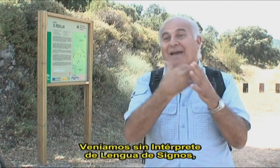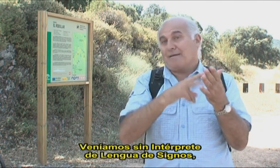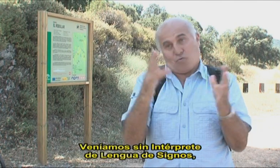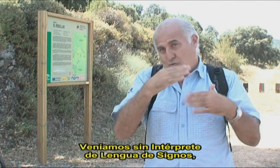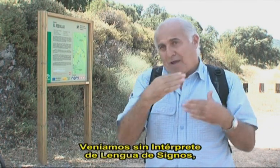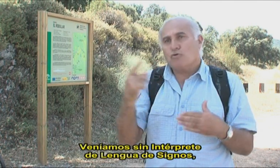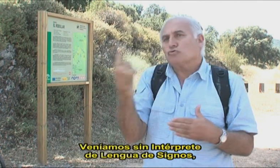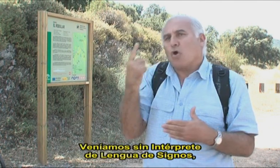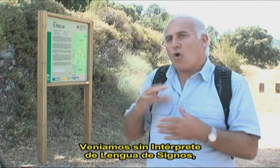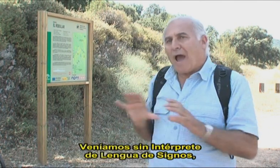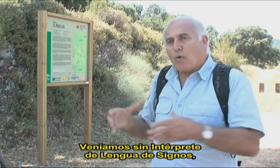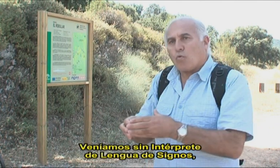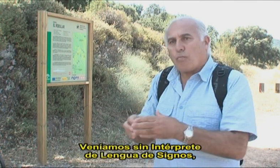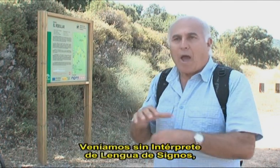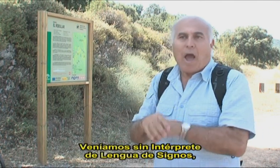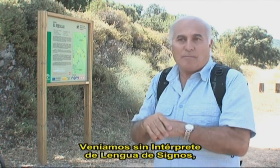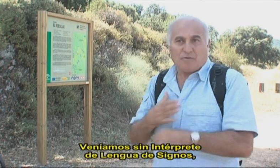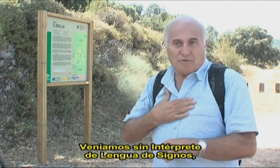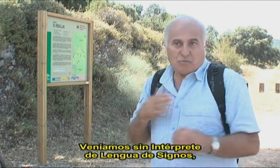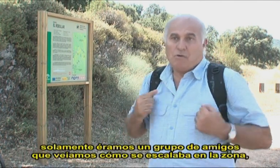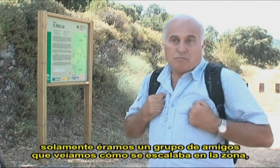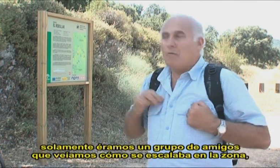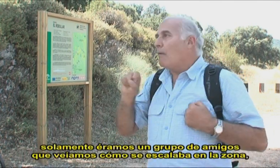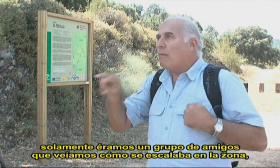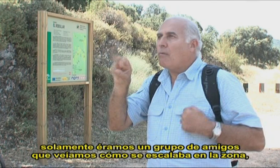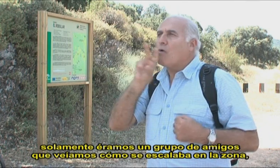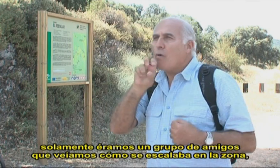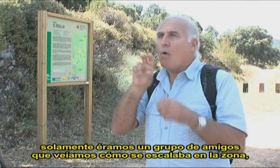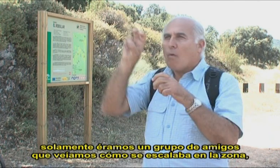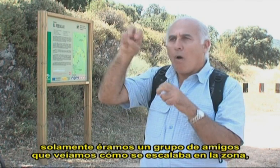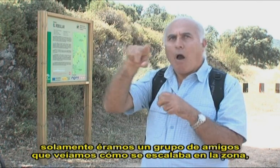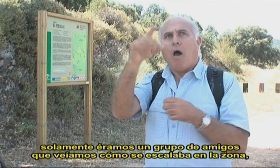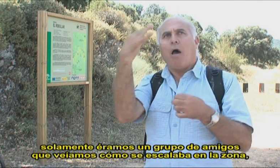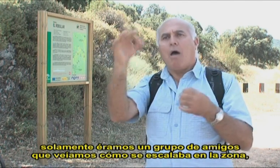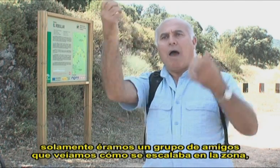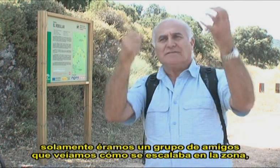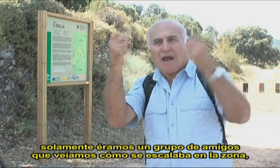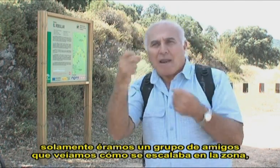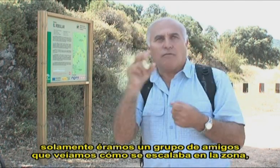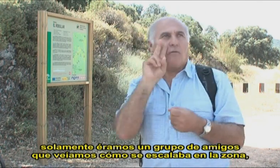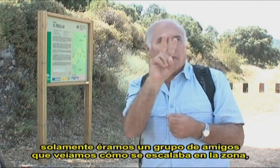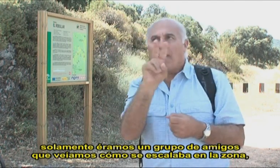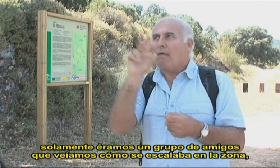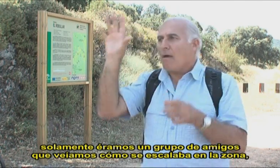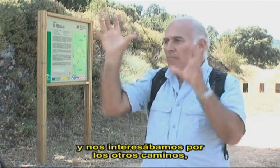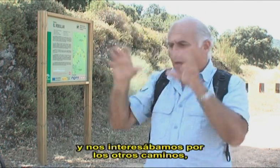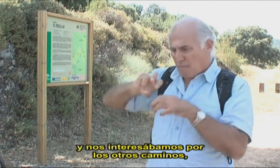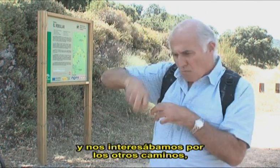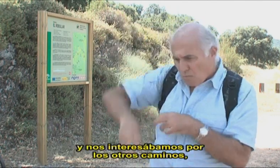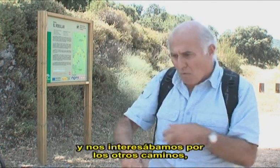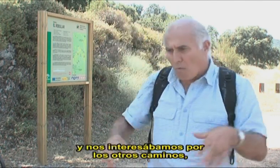Veníamos sin intérprete de lengua de signos. Solamente éramos un grupo de amigos que veíamos cómo se escalaba en la zona, nos